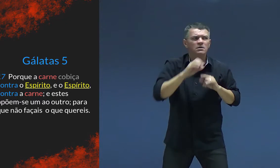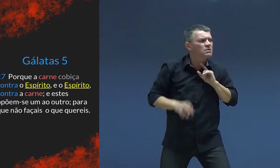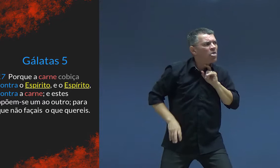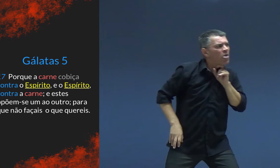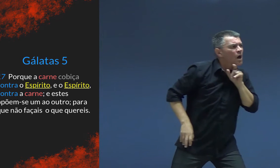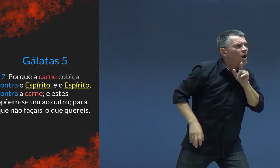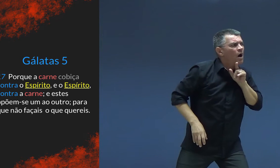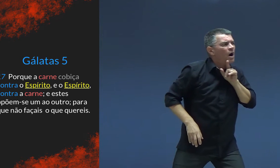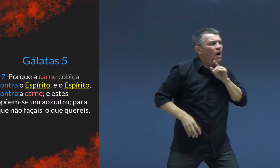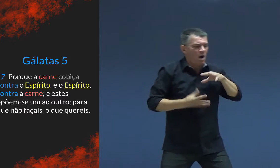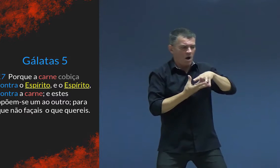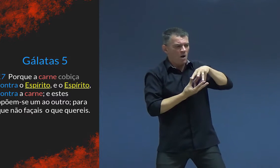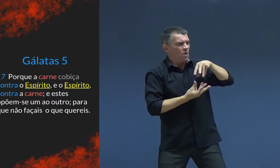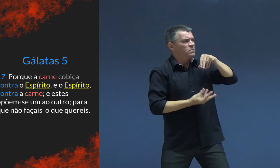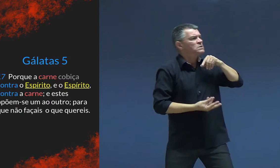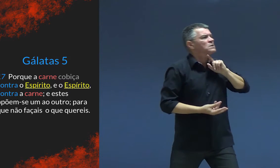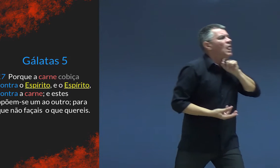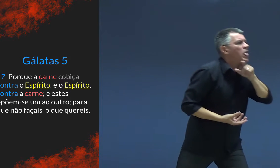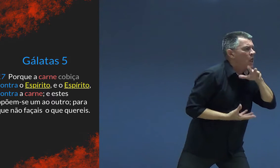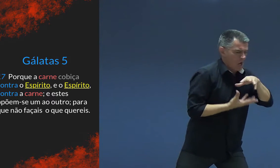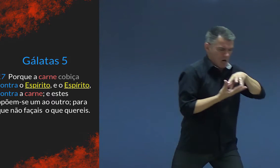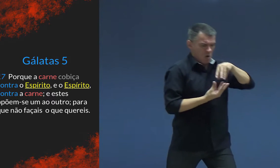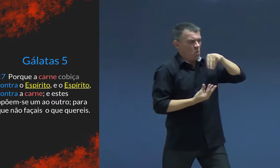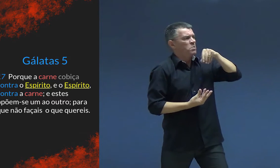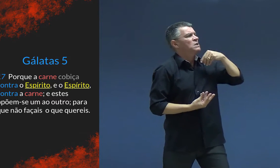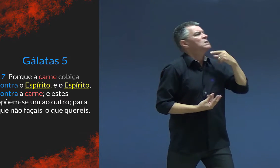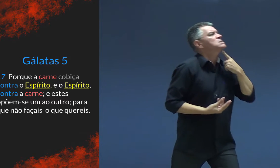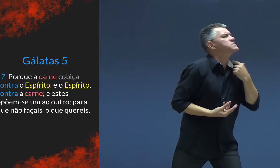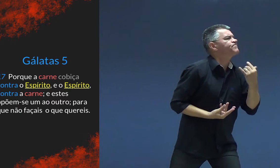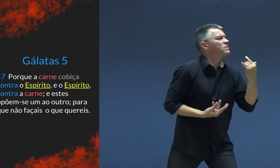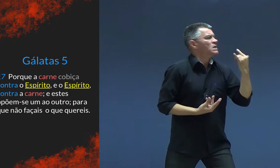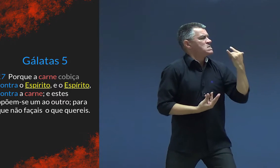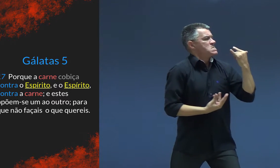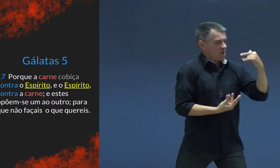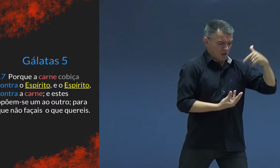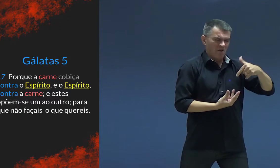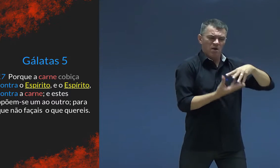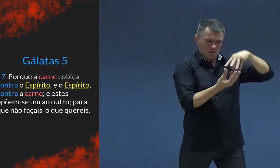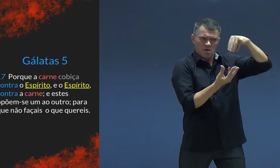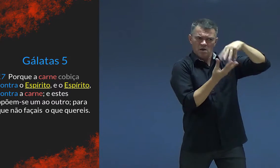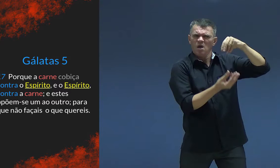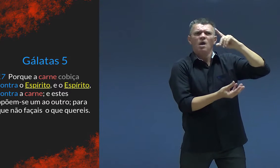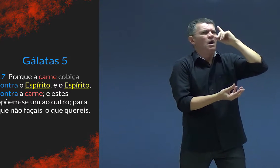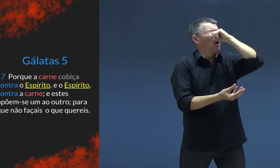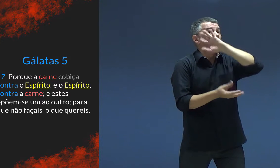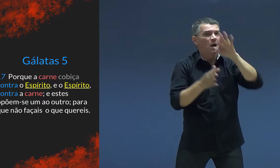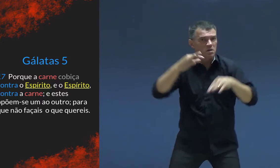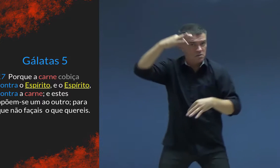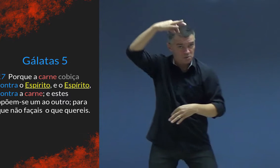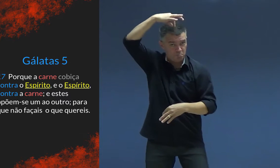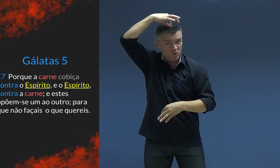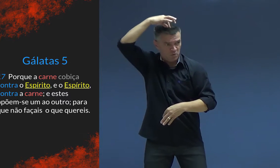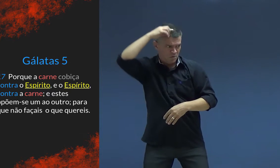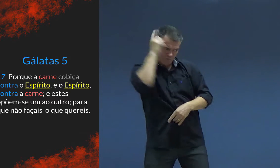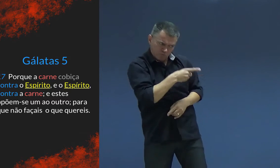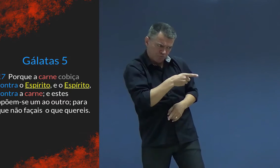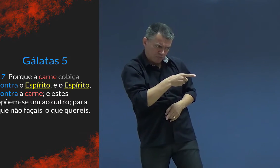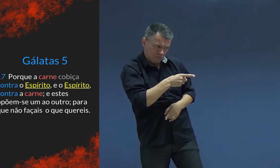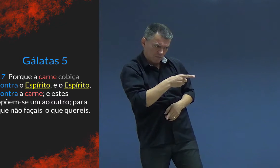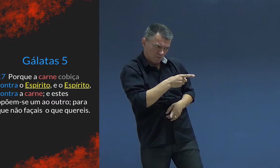Então é difícil, por exemplo, o espírito ficar junto com os desejos da carne, por exemplo, né? Fica ali a cobiça. O espírito, ele